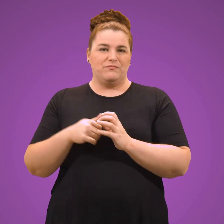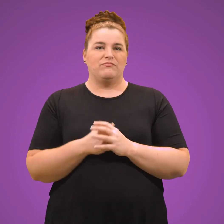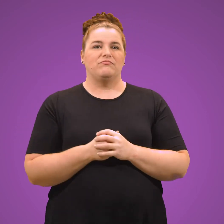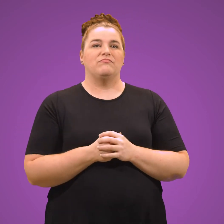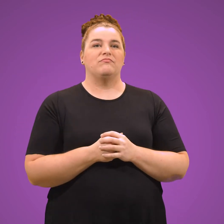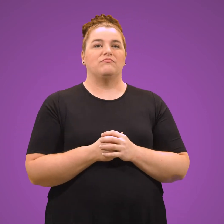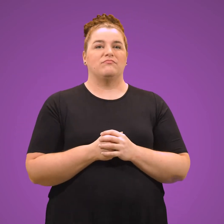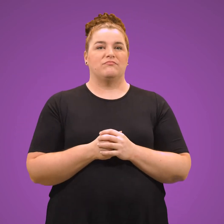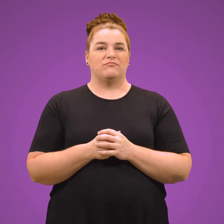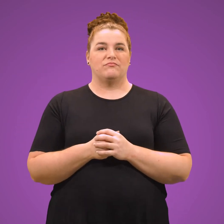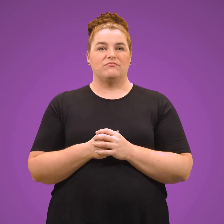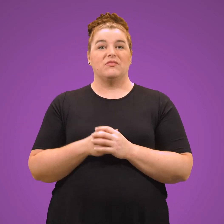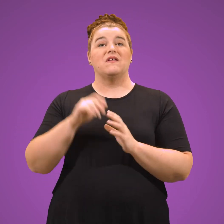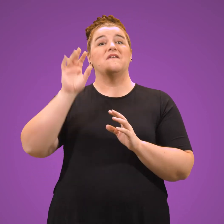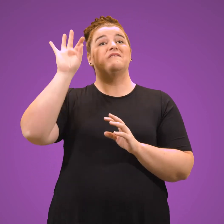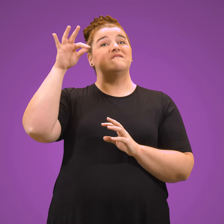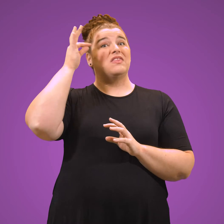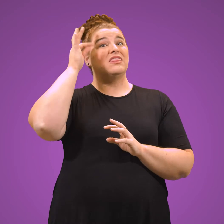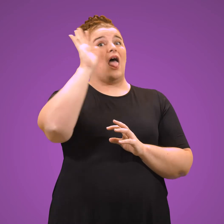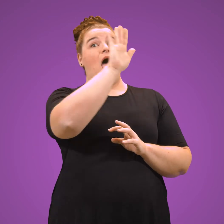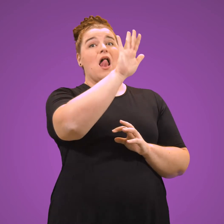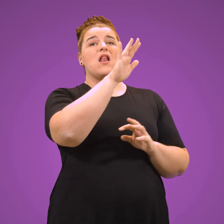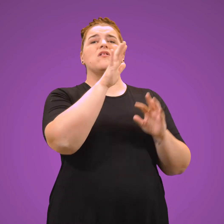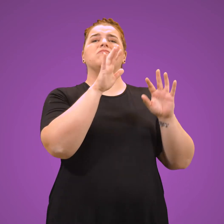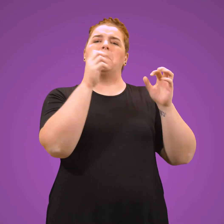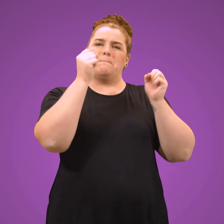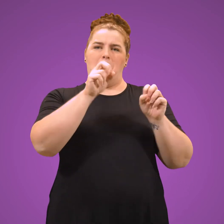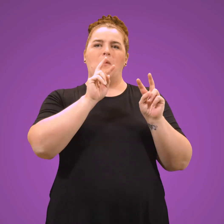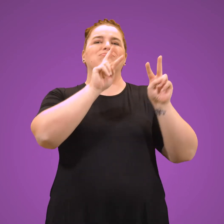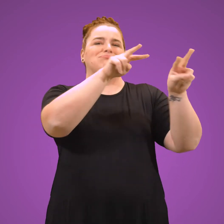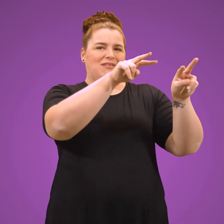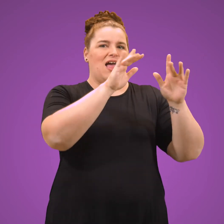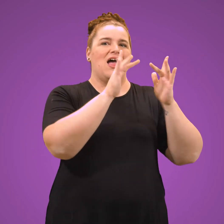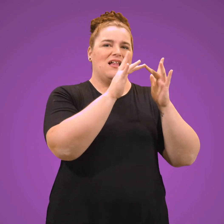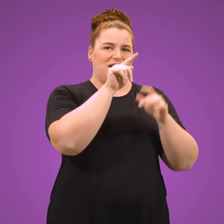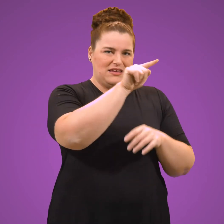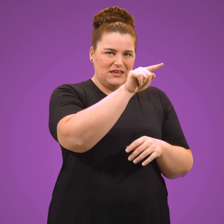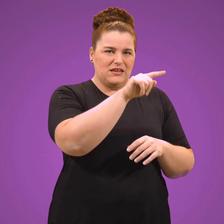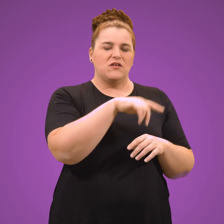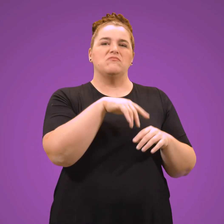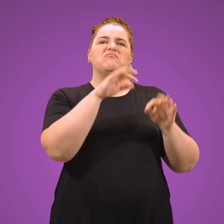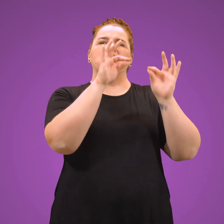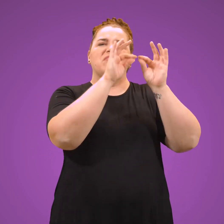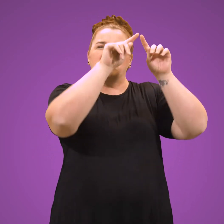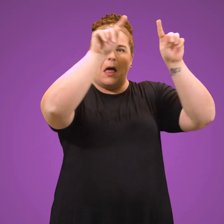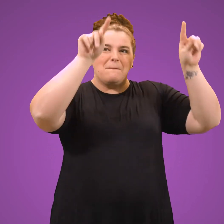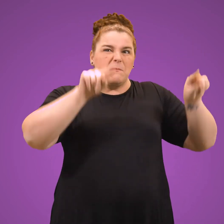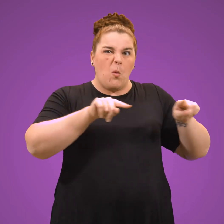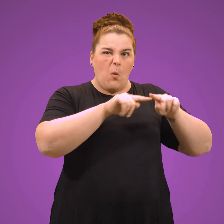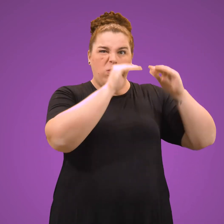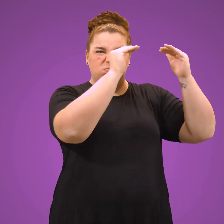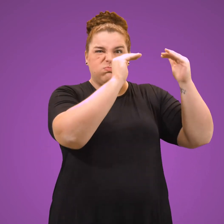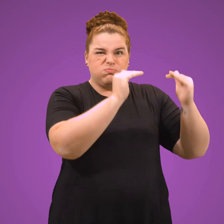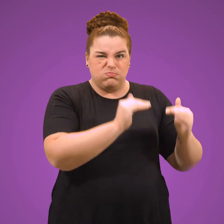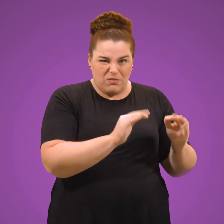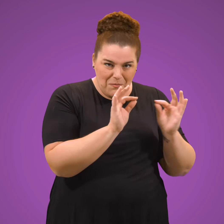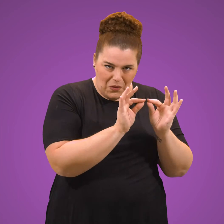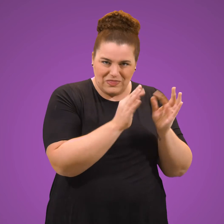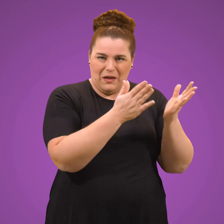Pour ce qui est du fédéral, les parents doivent consulter les tableaux du gouvernement fédéral pour connaître le montant de base à payer.